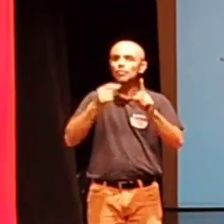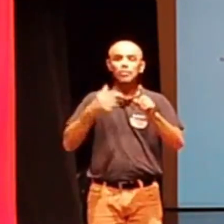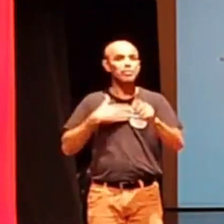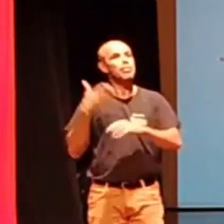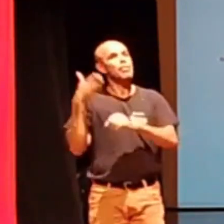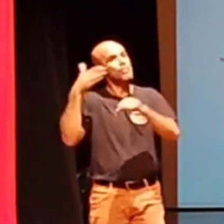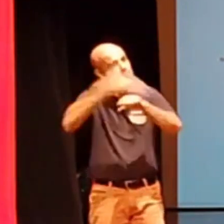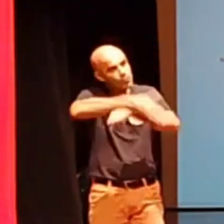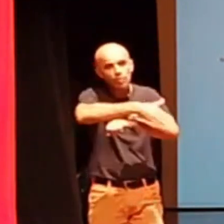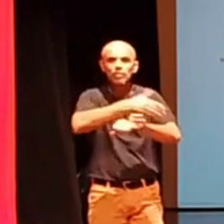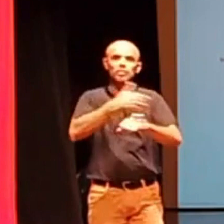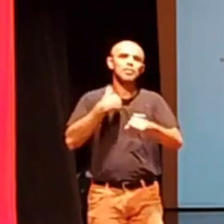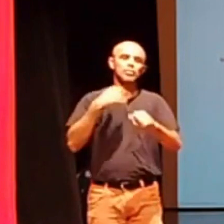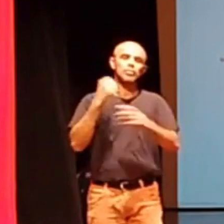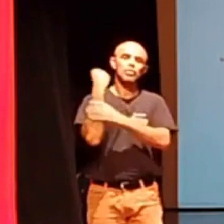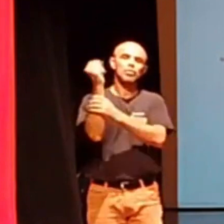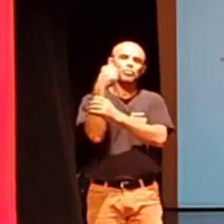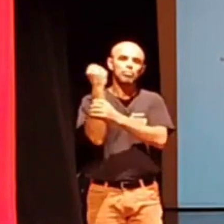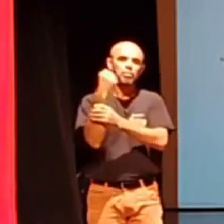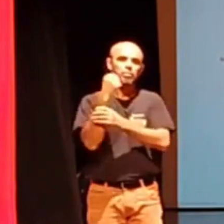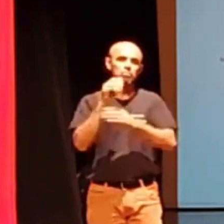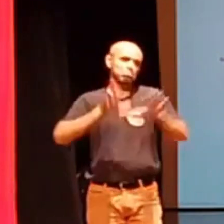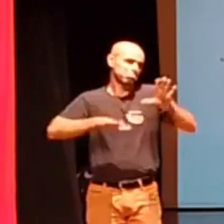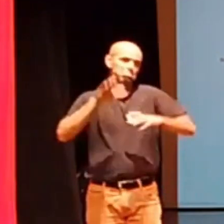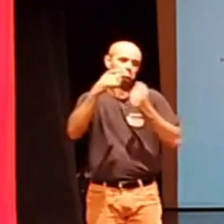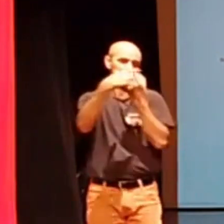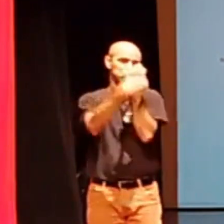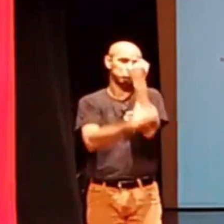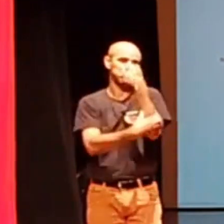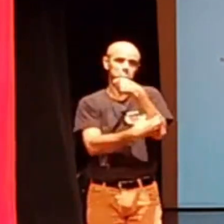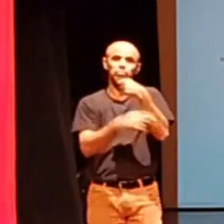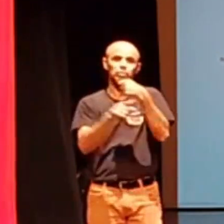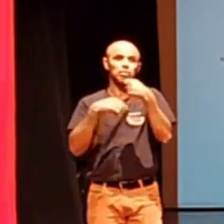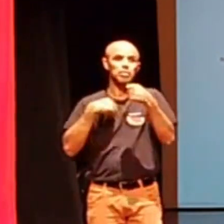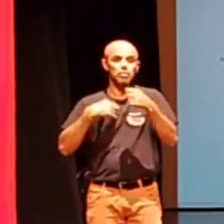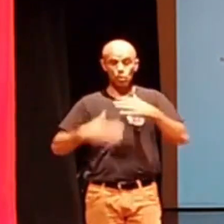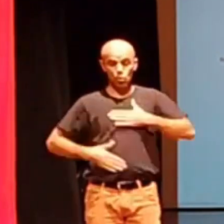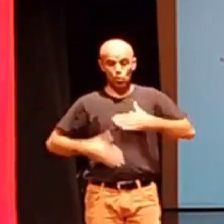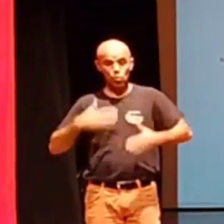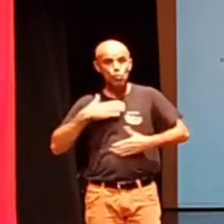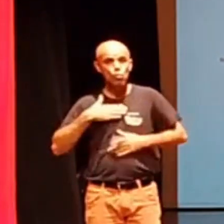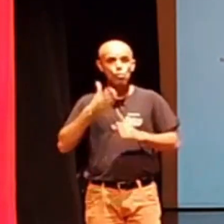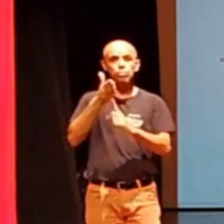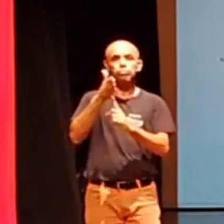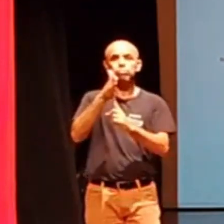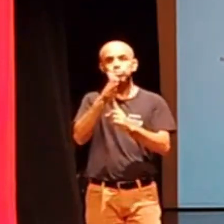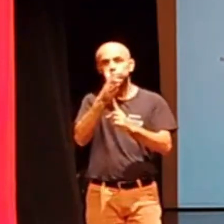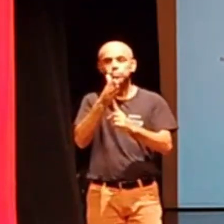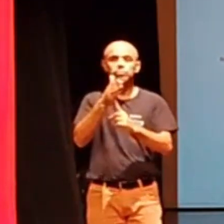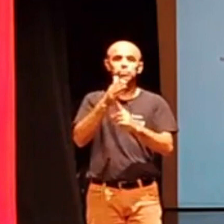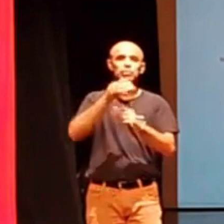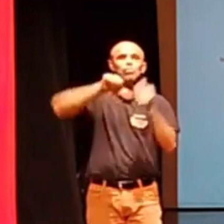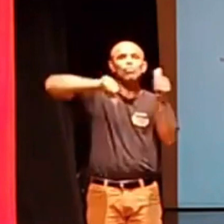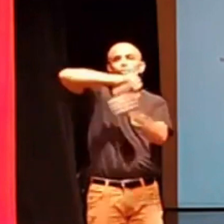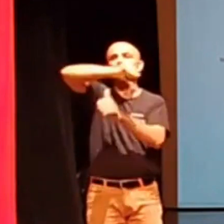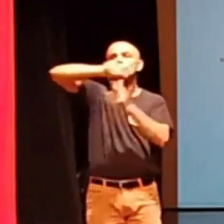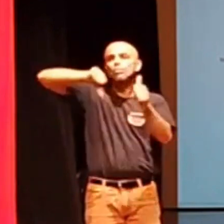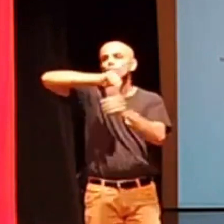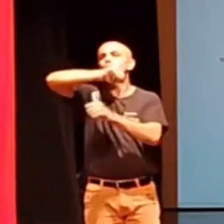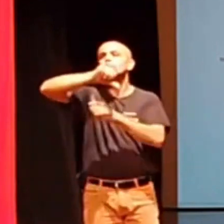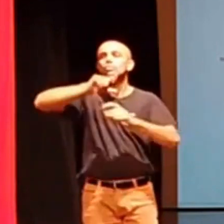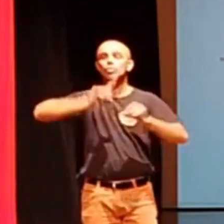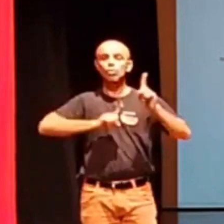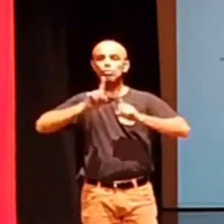fisioterapeuta, independente se ela tem escoliose ou não. Por quê? Porque a gente tem modificações no centro de gravidade, a gente tem alterações. A